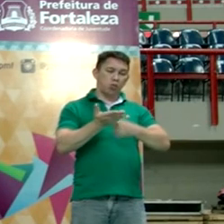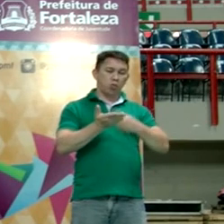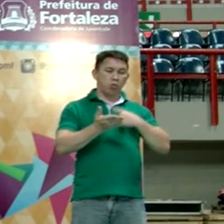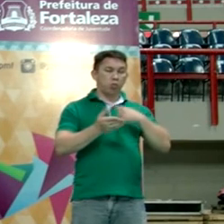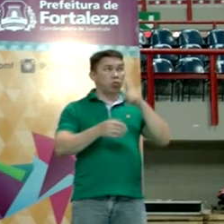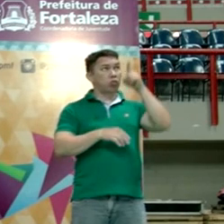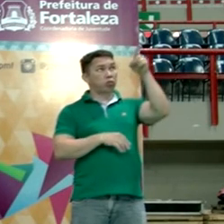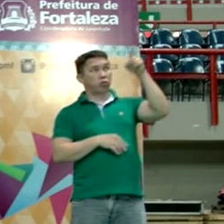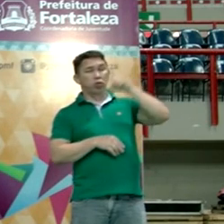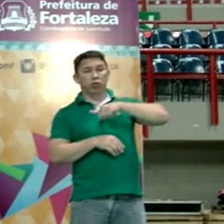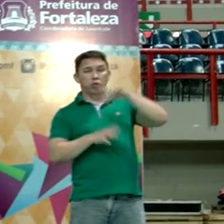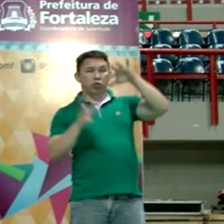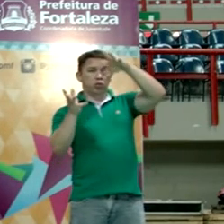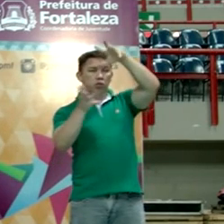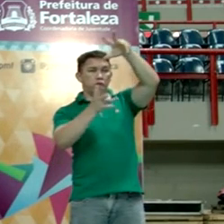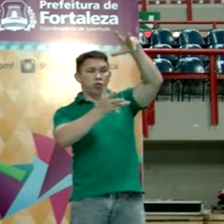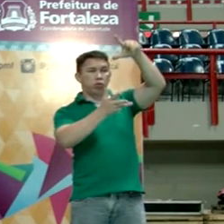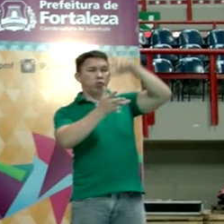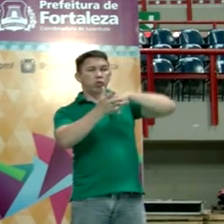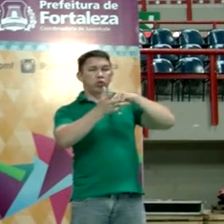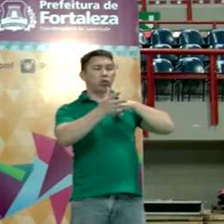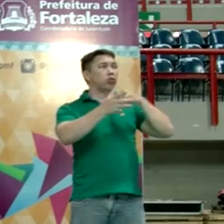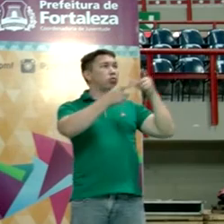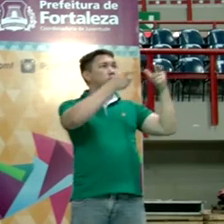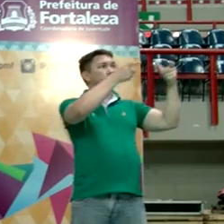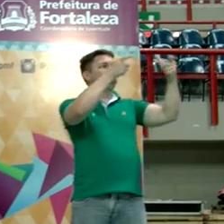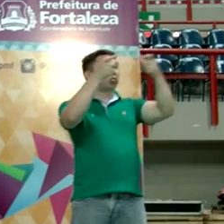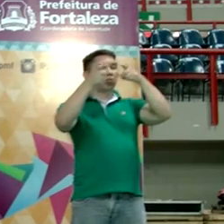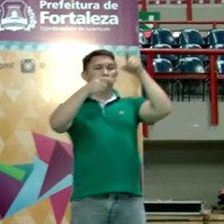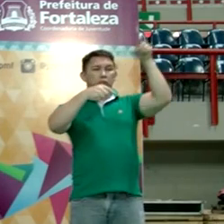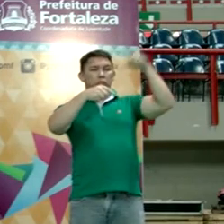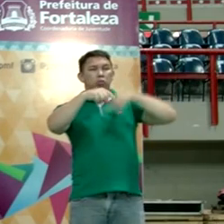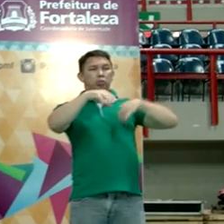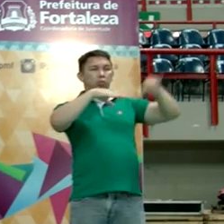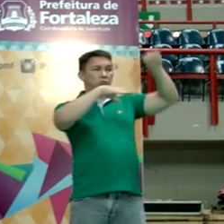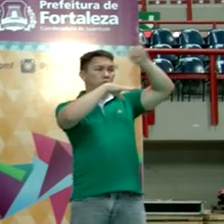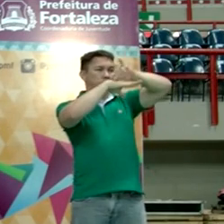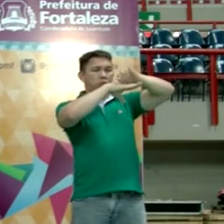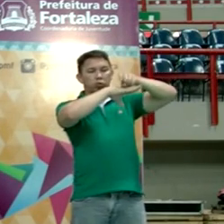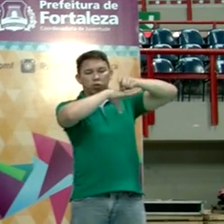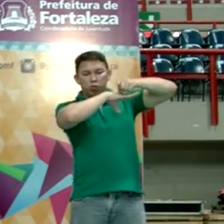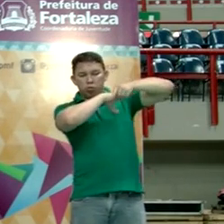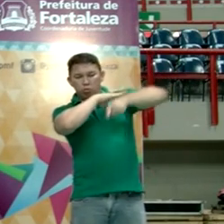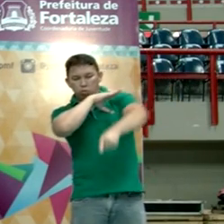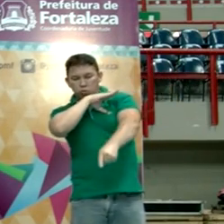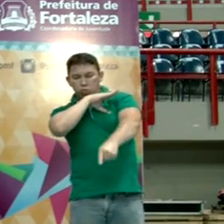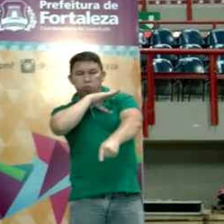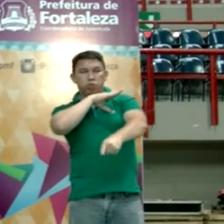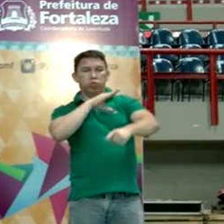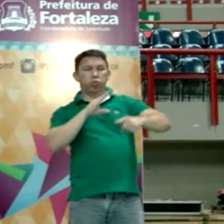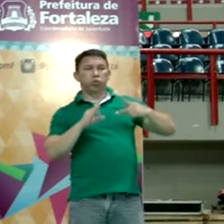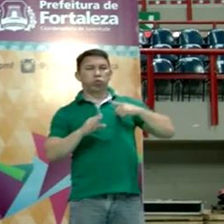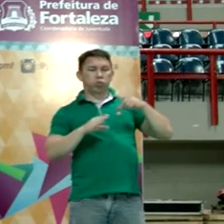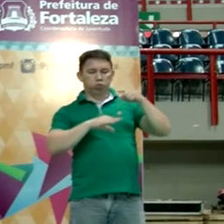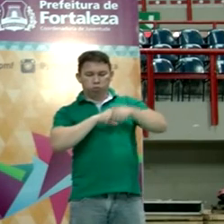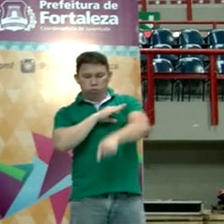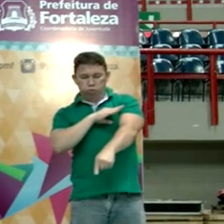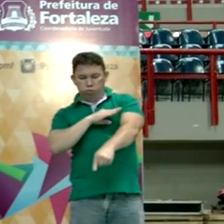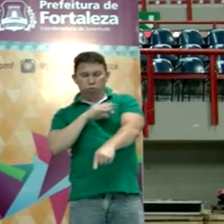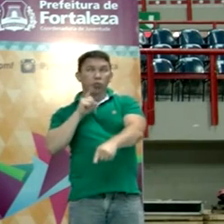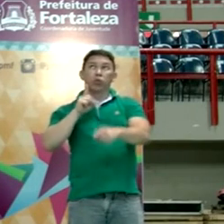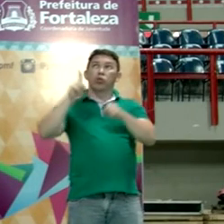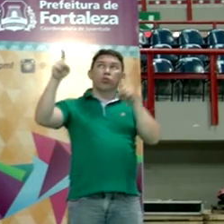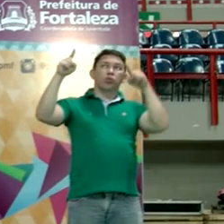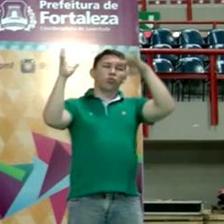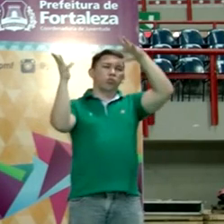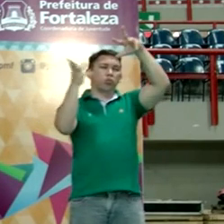no espaço, para, obviamente, se os soviéticos atirassem os seus mísseis, essas bases iriam, então, destruir os mísseis no